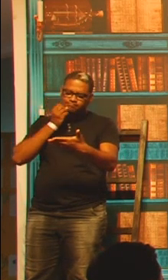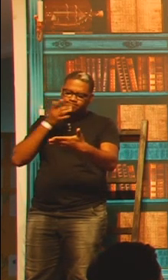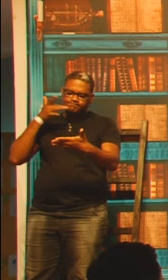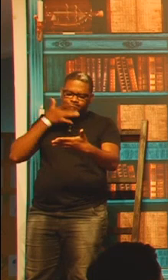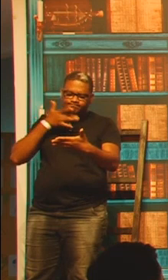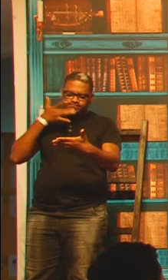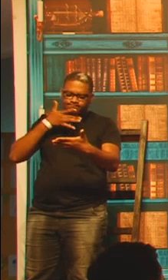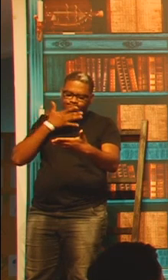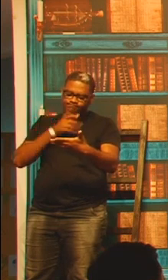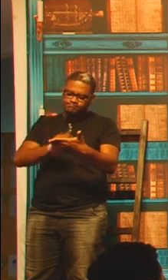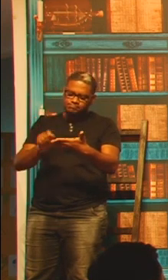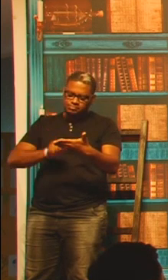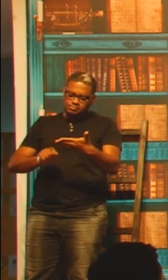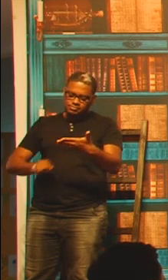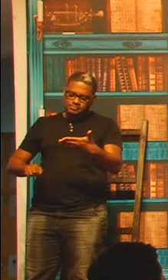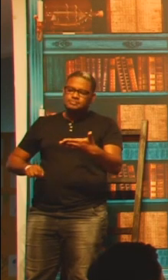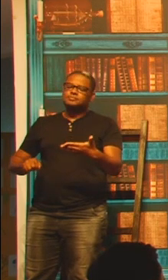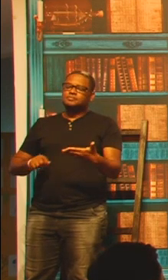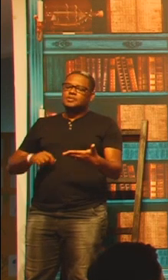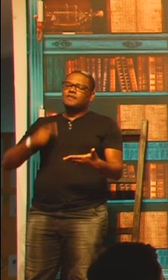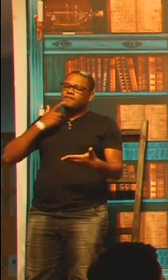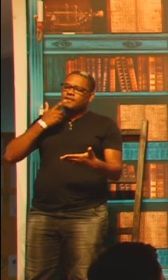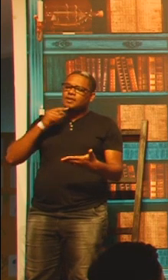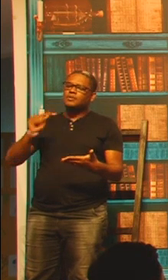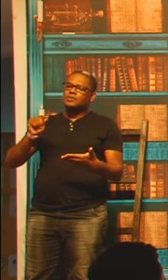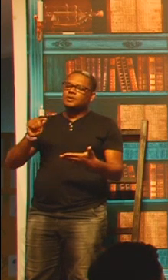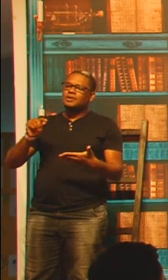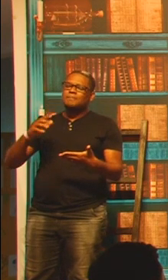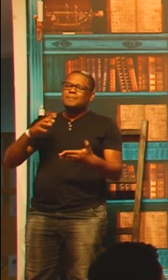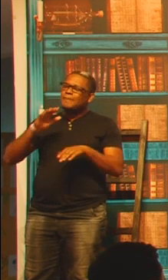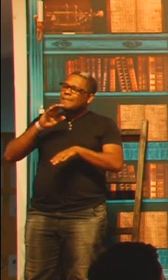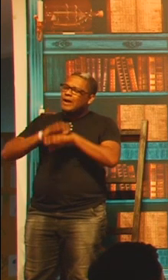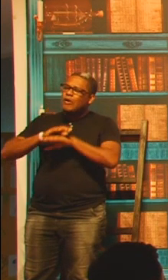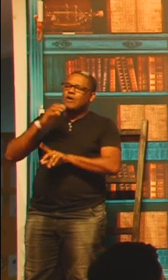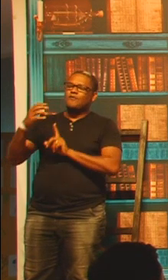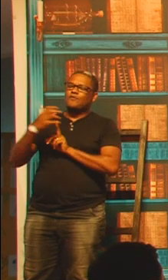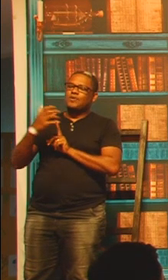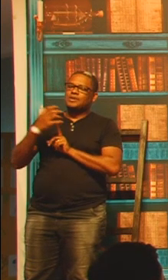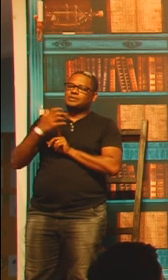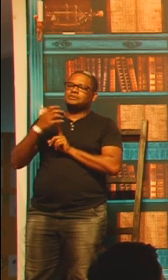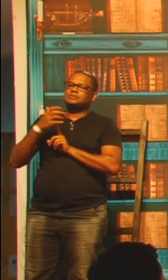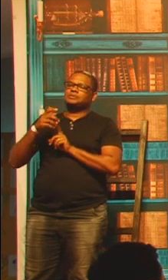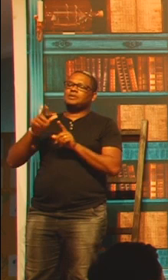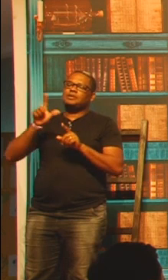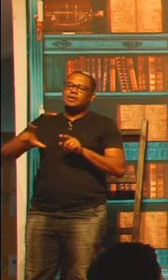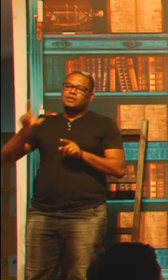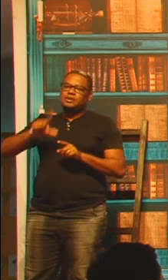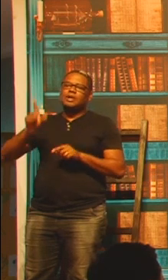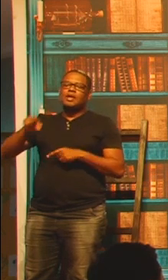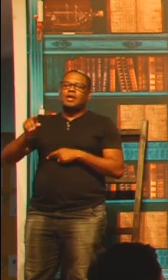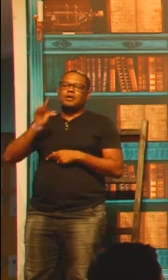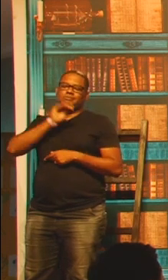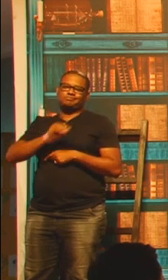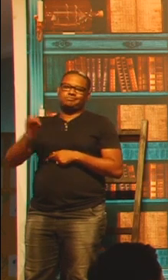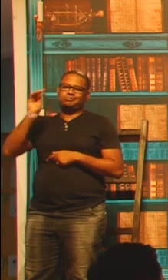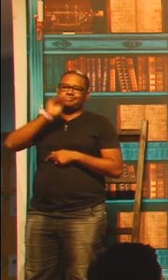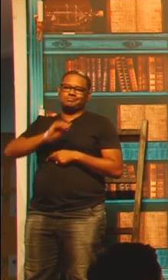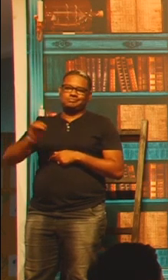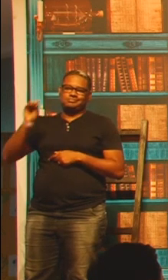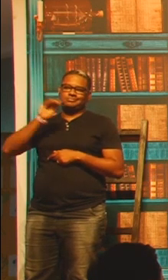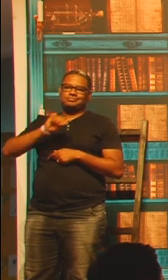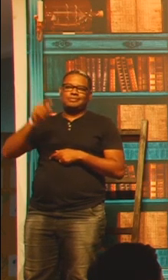tão forte, que eu posso dizer que a minha maior influência na literatura é a oralidade. Sim. Não